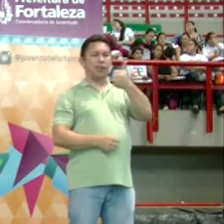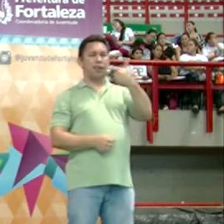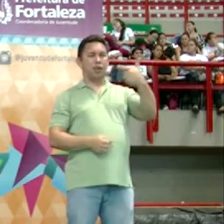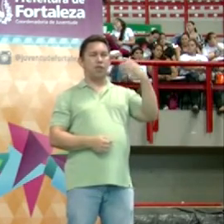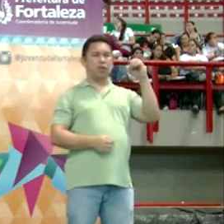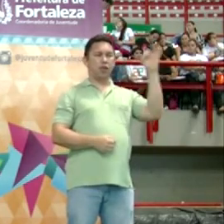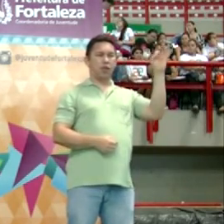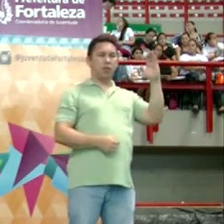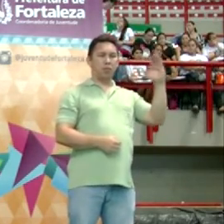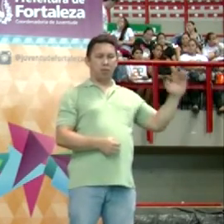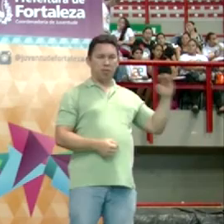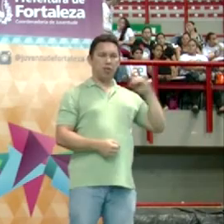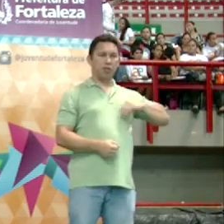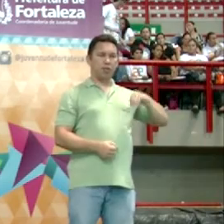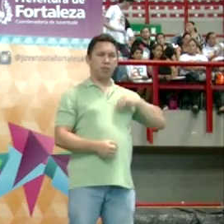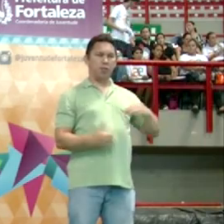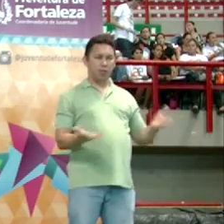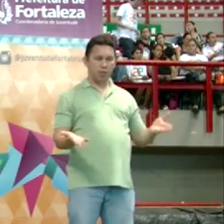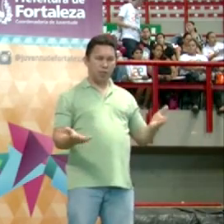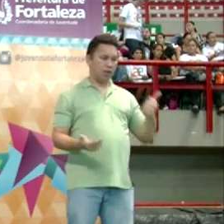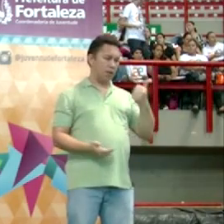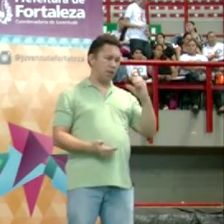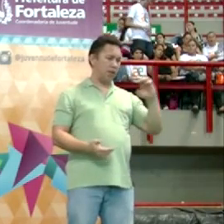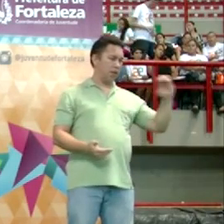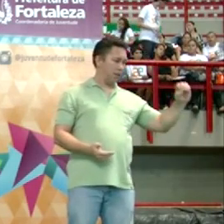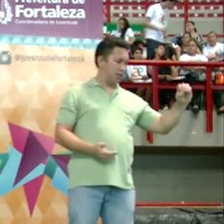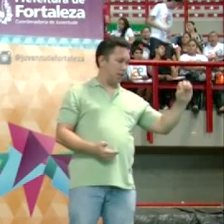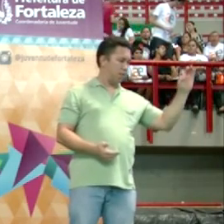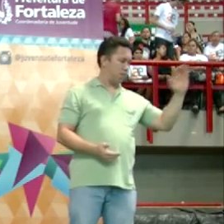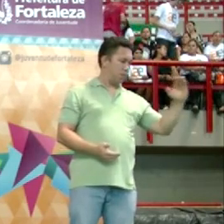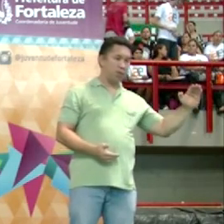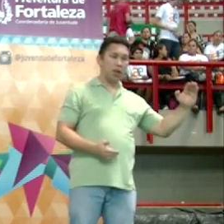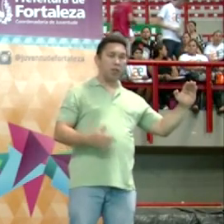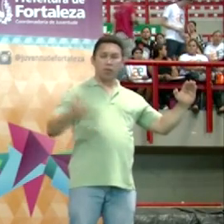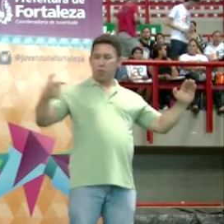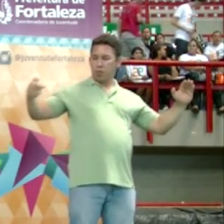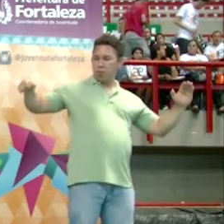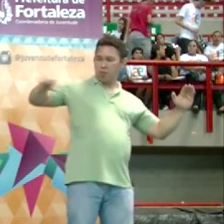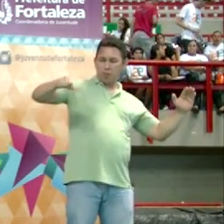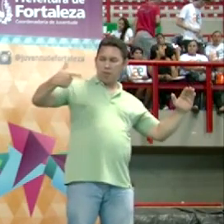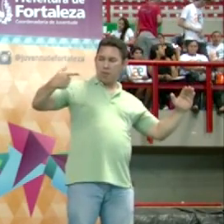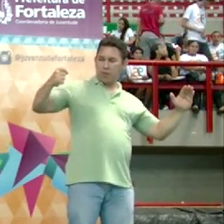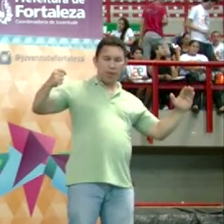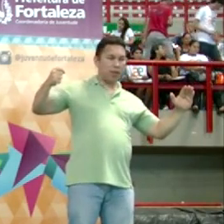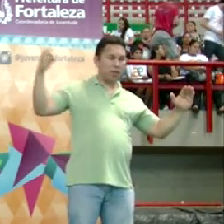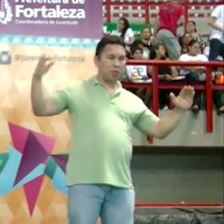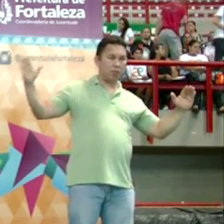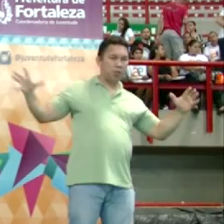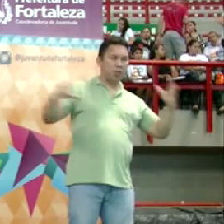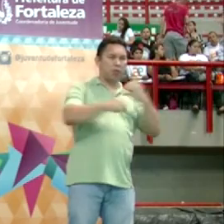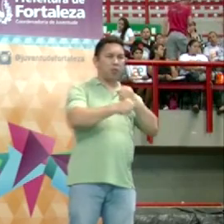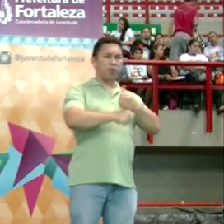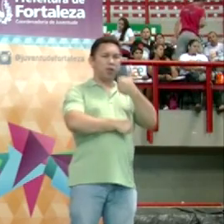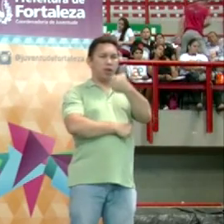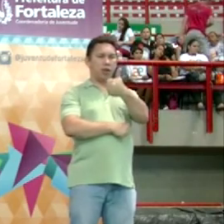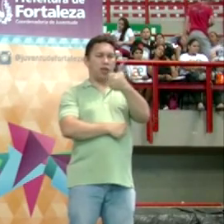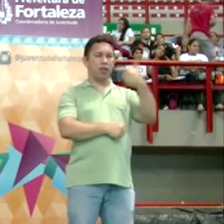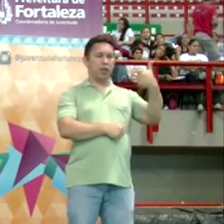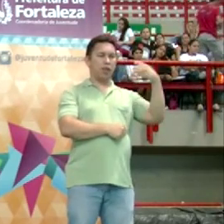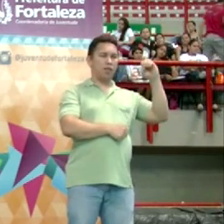120%. Posso falar assim? Era 100%, aumentou 20%. Passou a ser quanto?